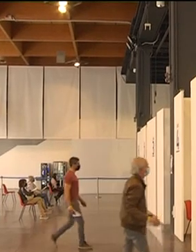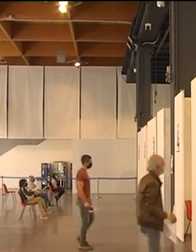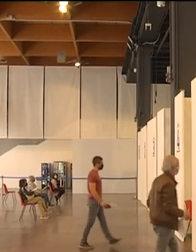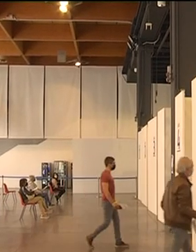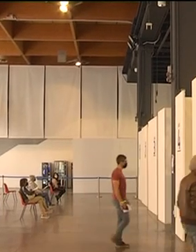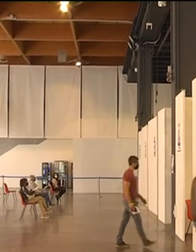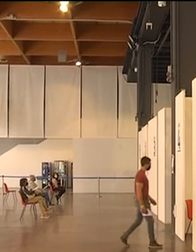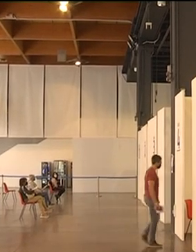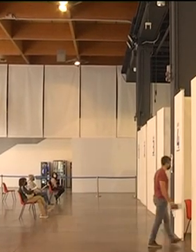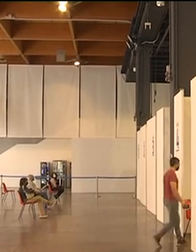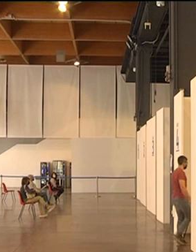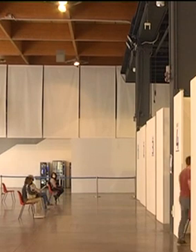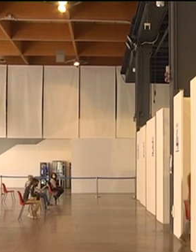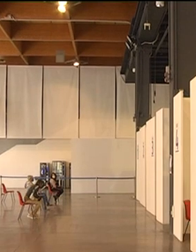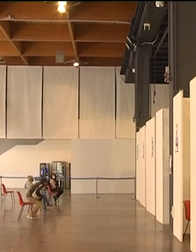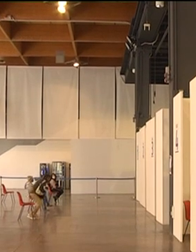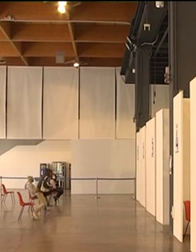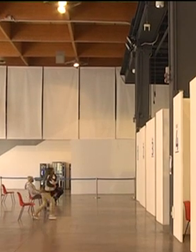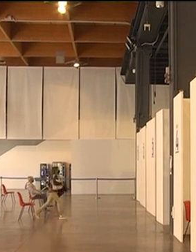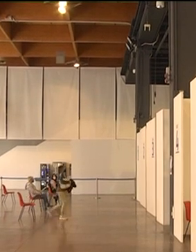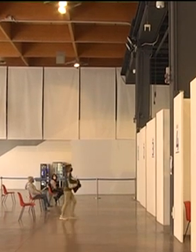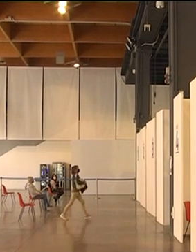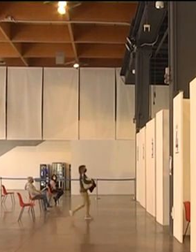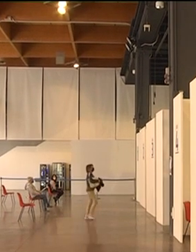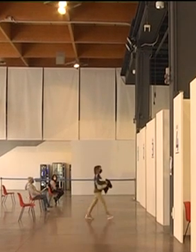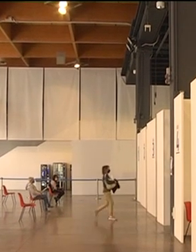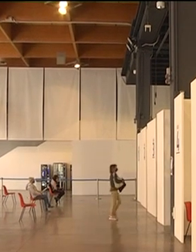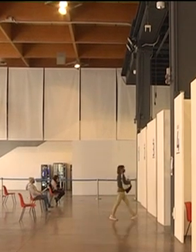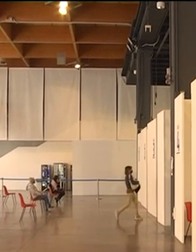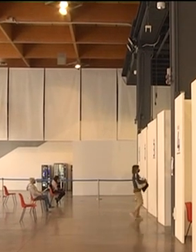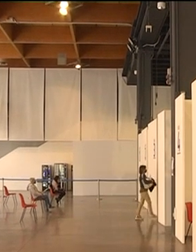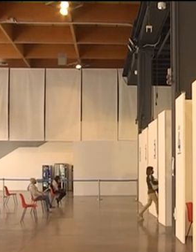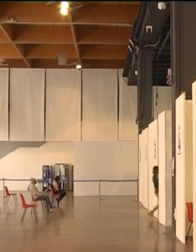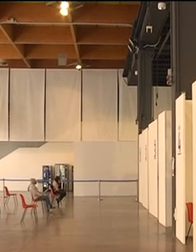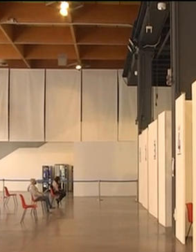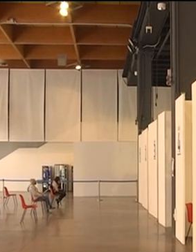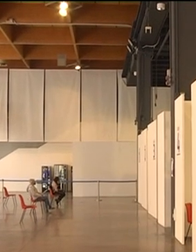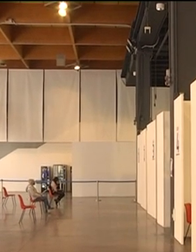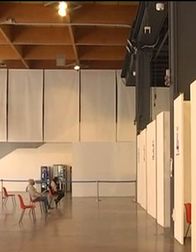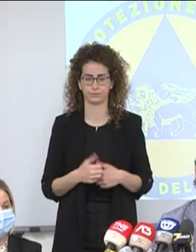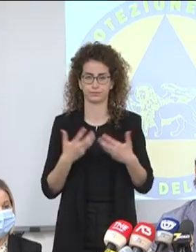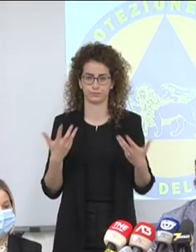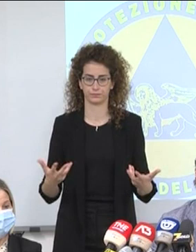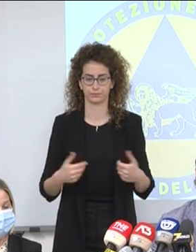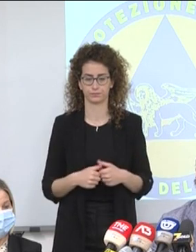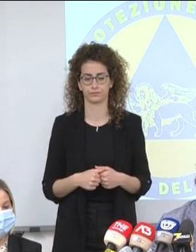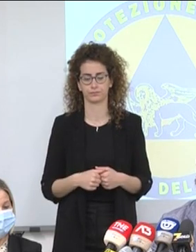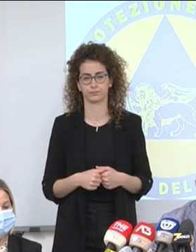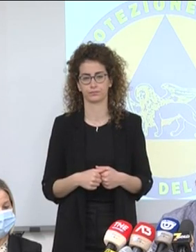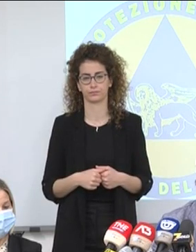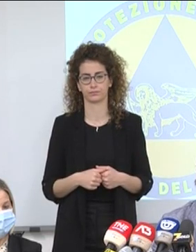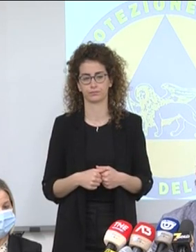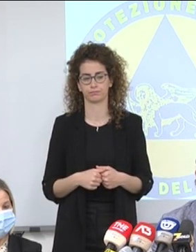ma non è questo l'unico tema di giornata si parla anche della possibilità di fare i vaccini alle persone che verranno vacanza in veneto l'approccio